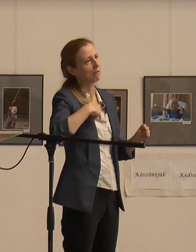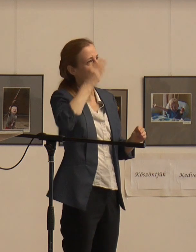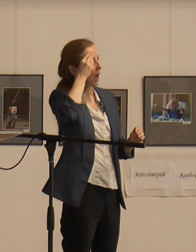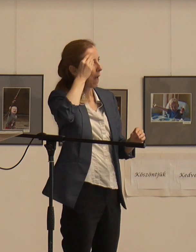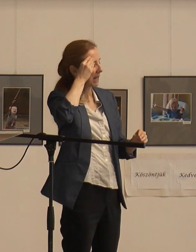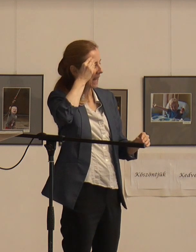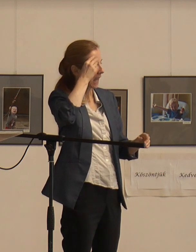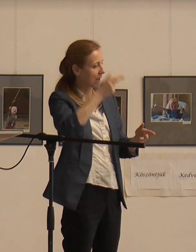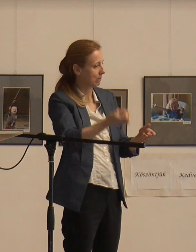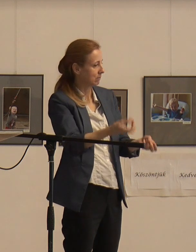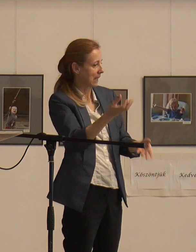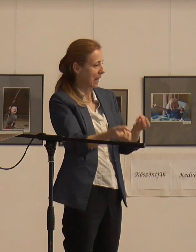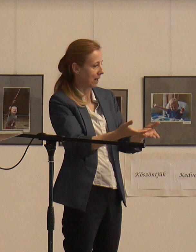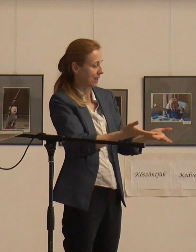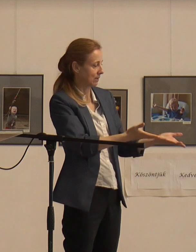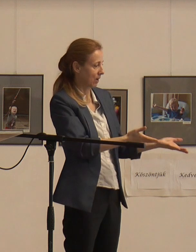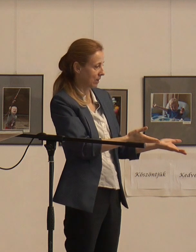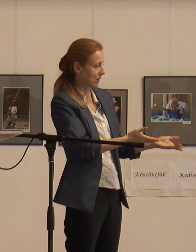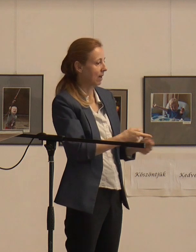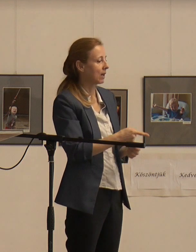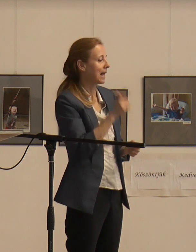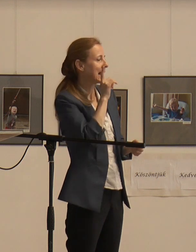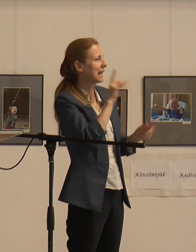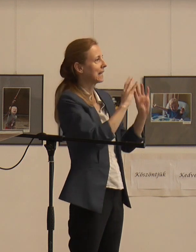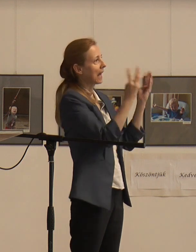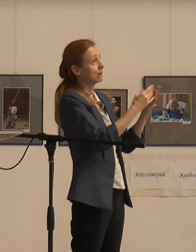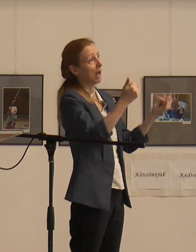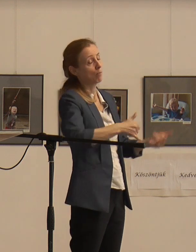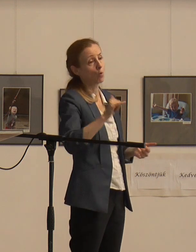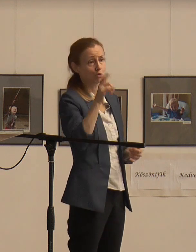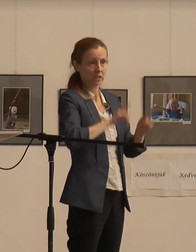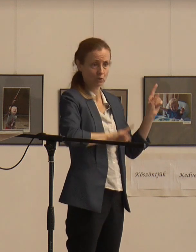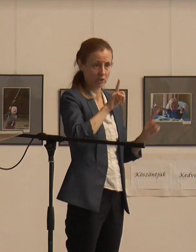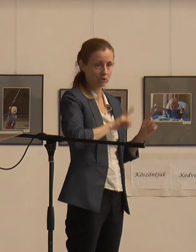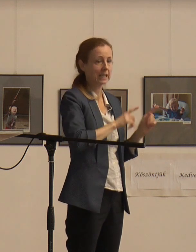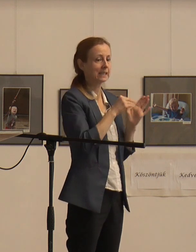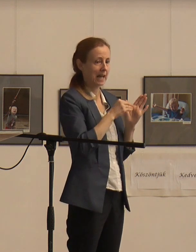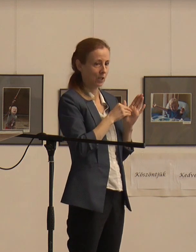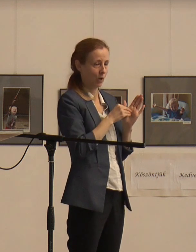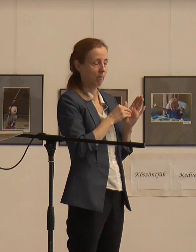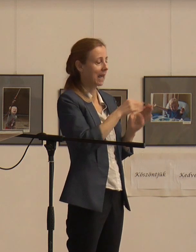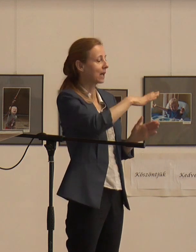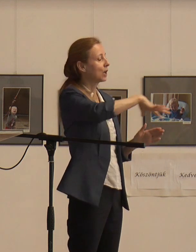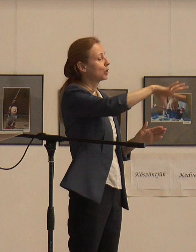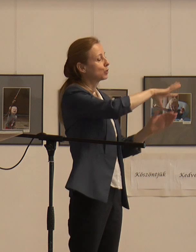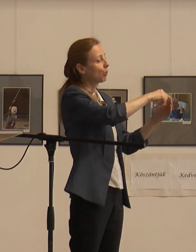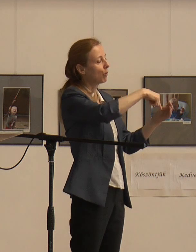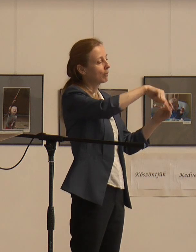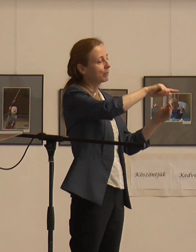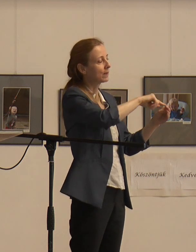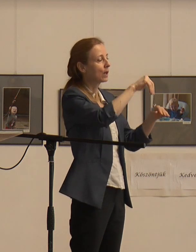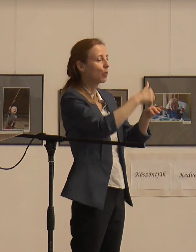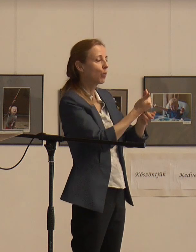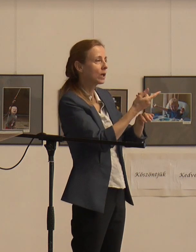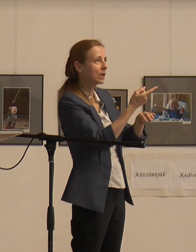újra élet rajta. A ligedvel pedig most is sétálnak még. A tópartán újra